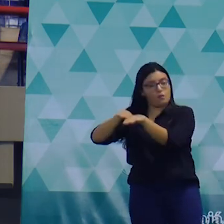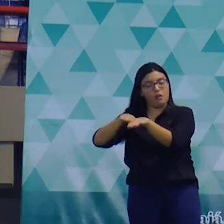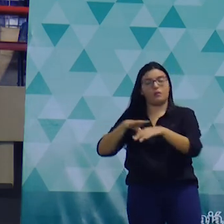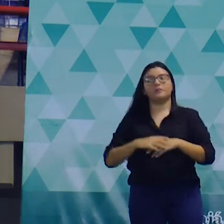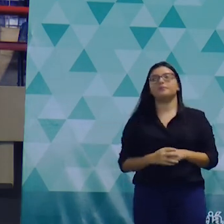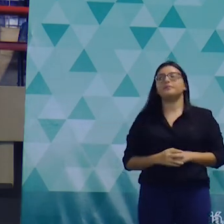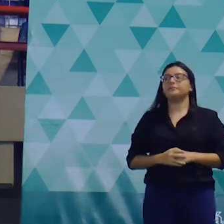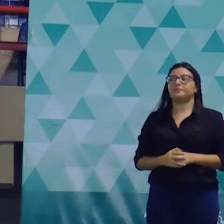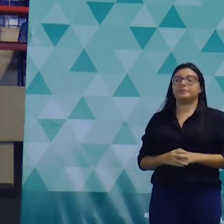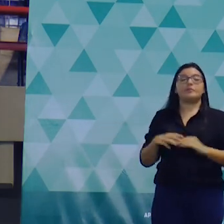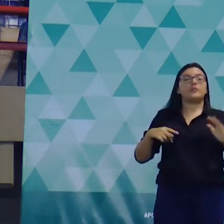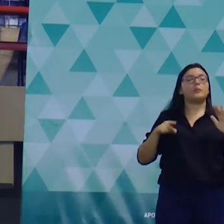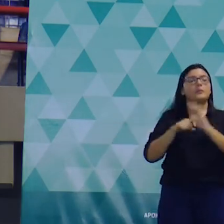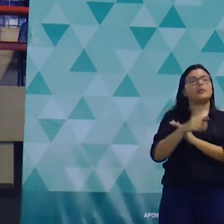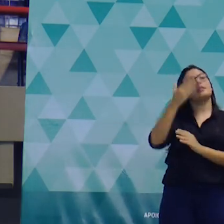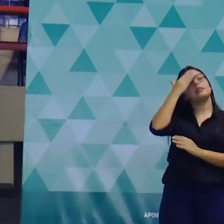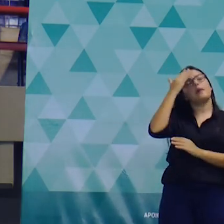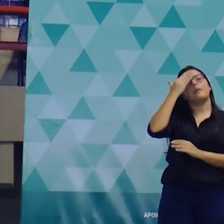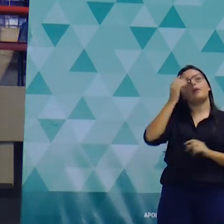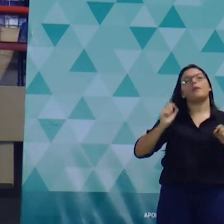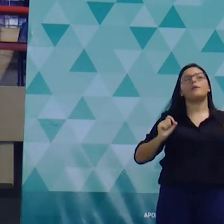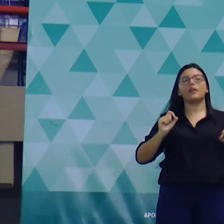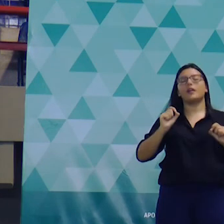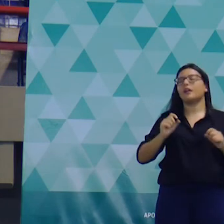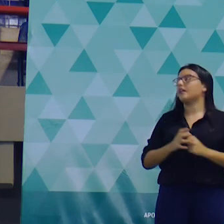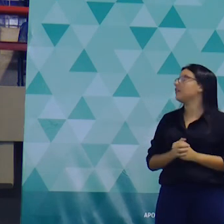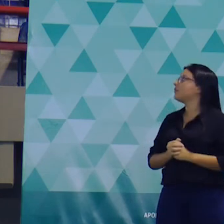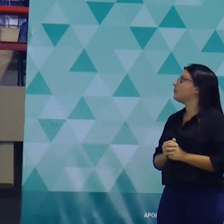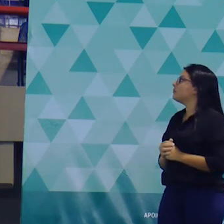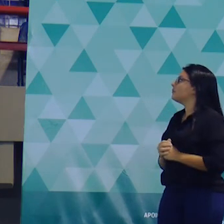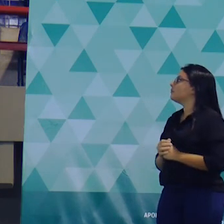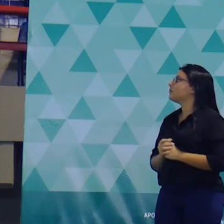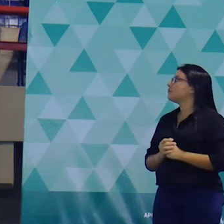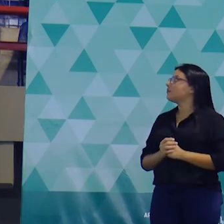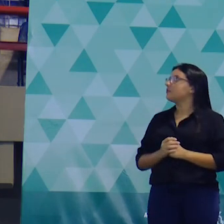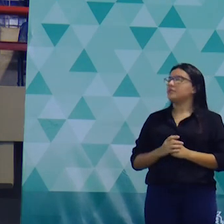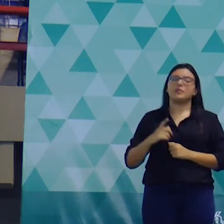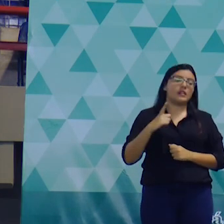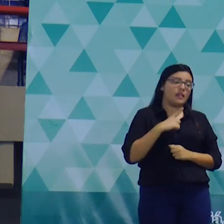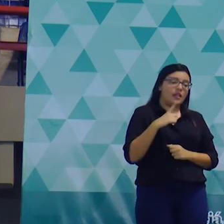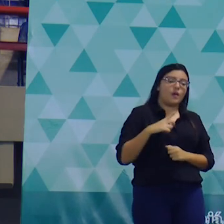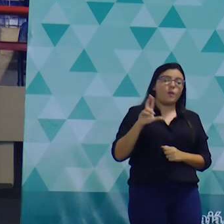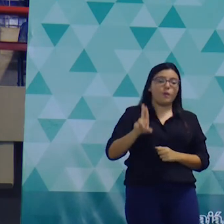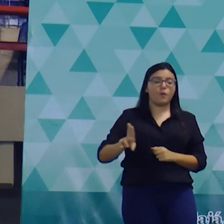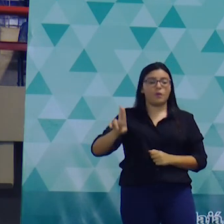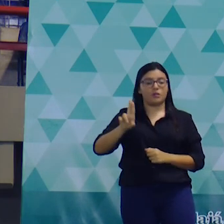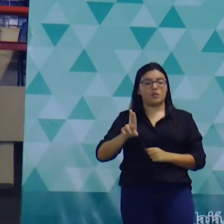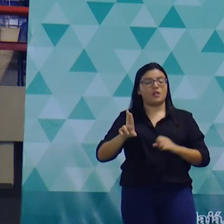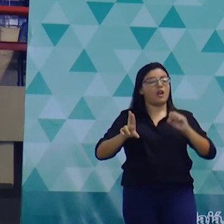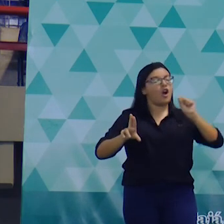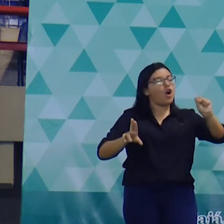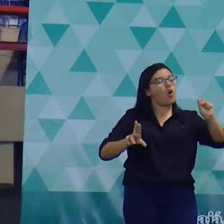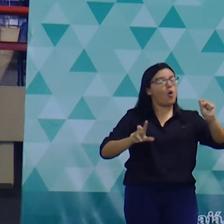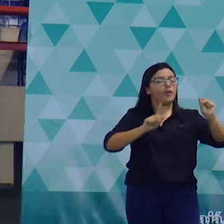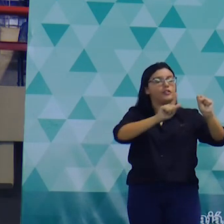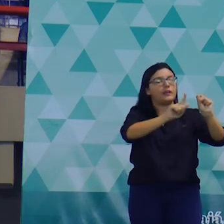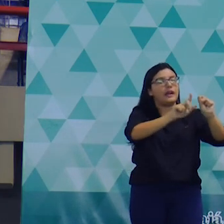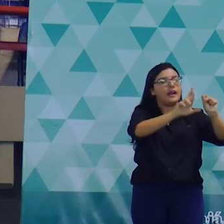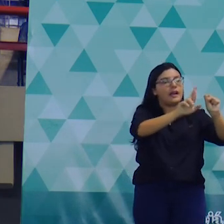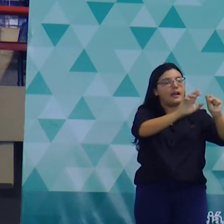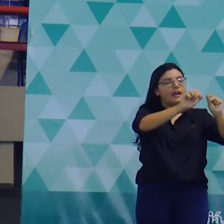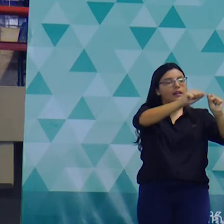quer saber? A questão quer saber é o seguinte, ó. Se eu utilizar 8 gramas de óxido de